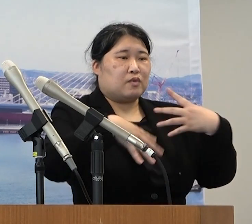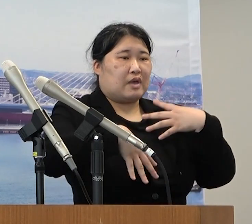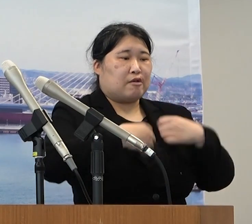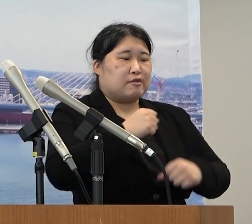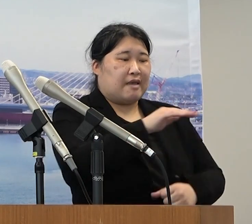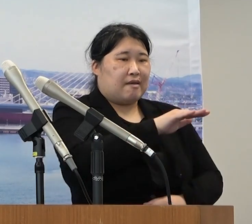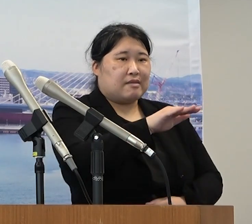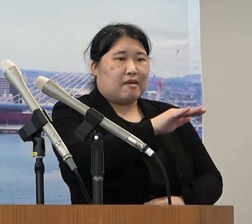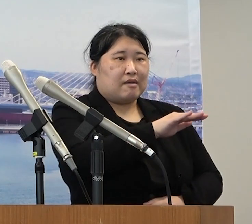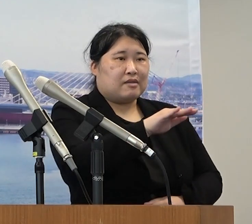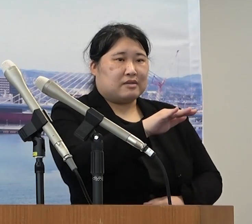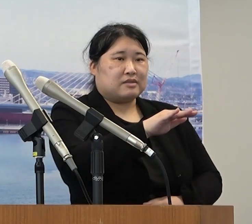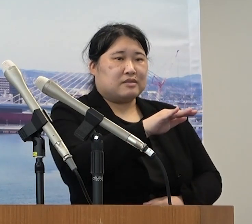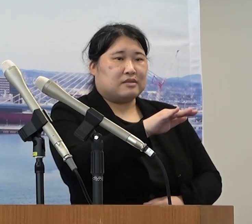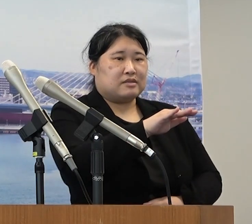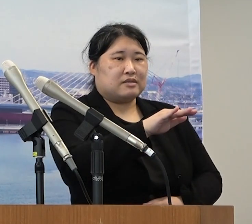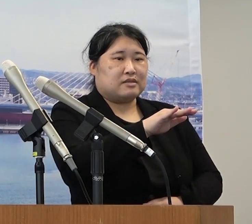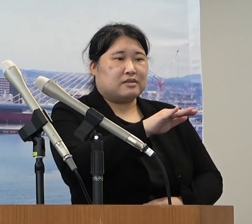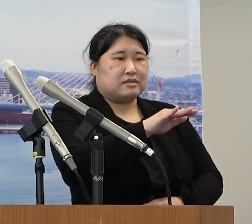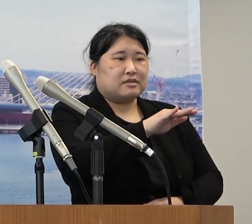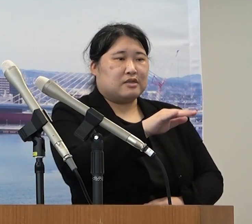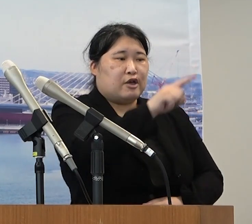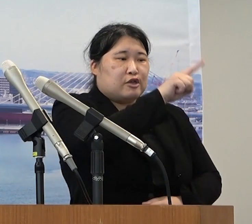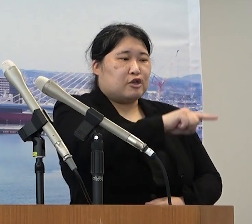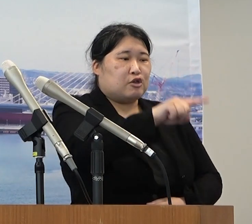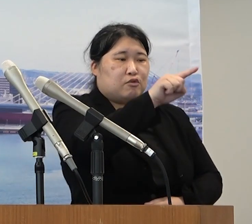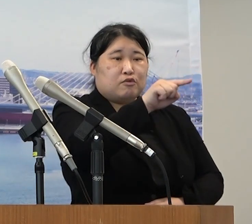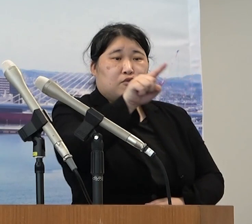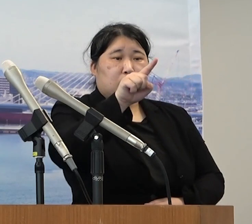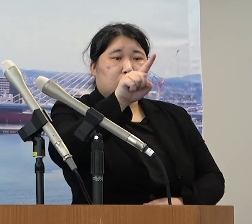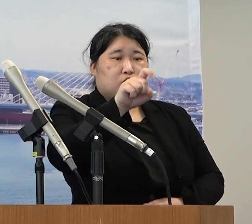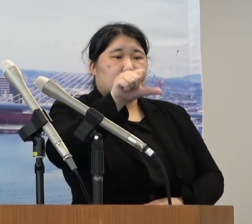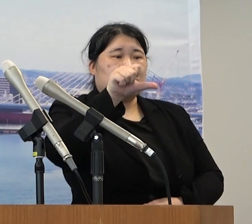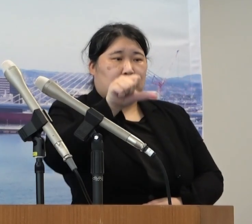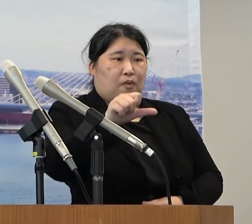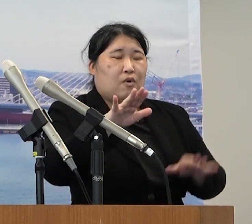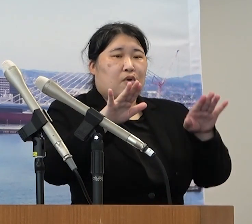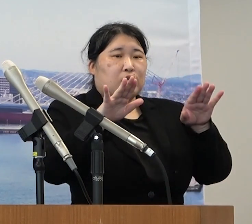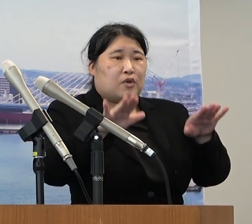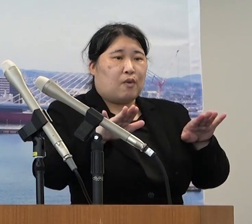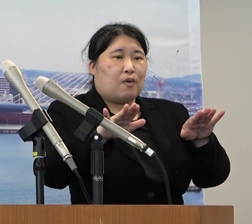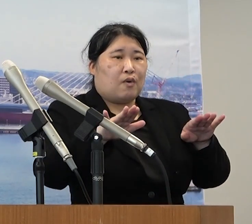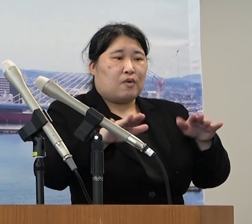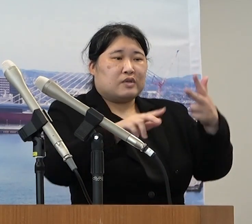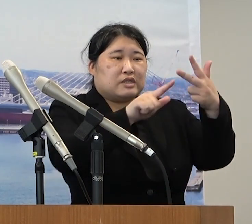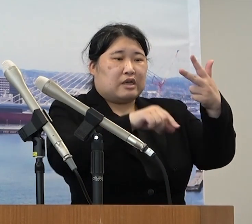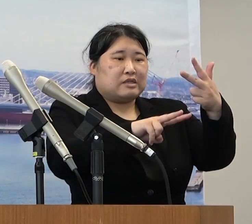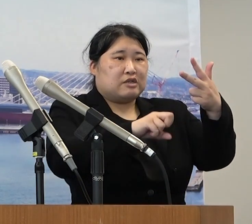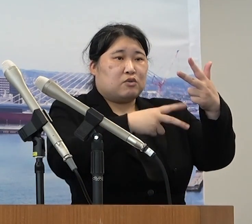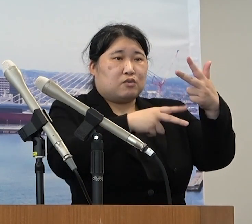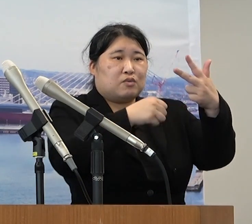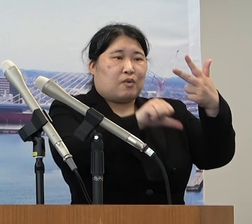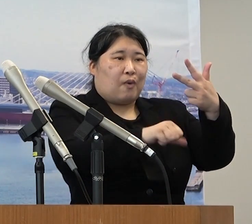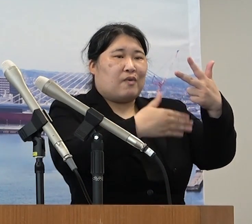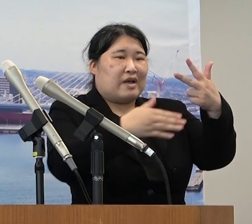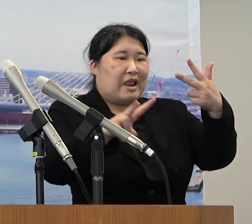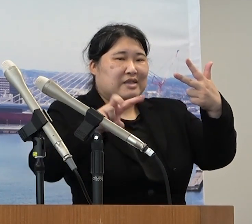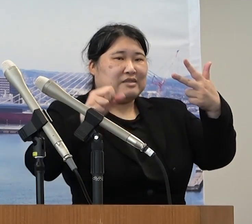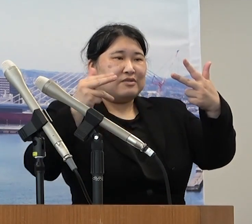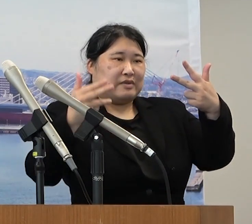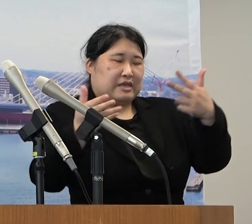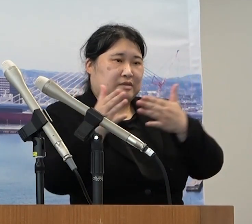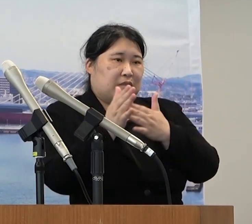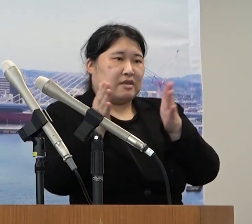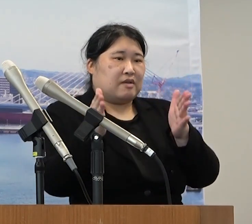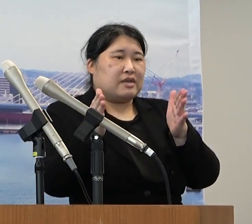世代のアンダー15大会が本日25日火曜日から28日金曜